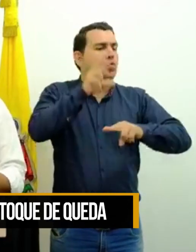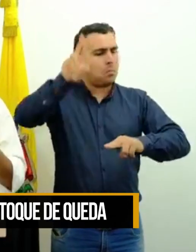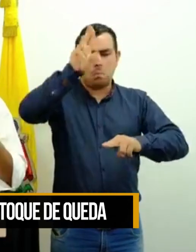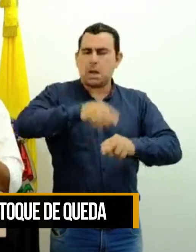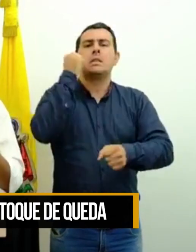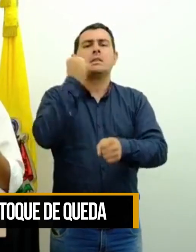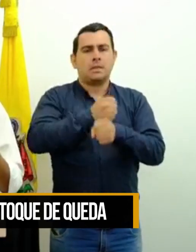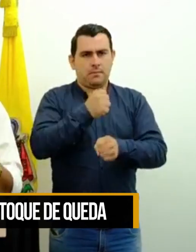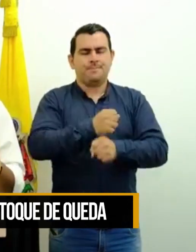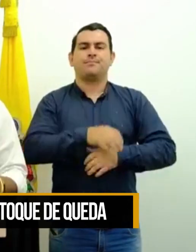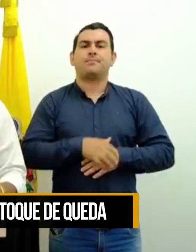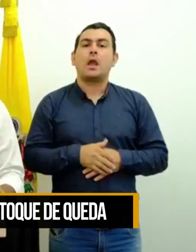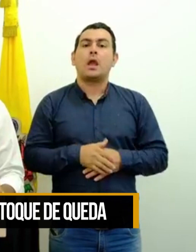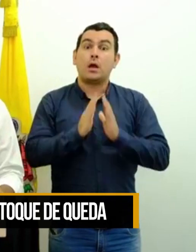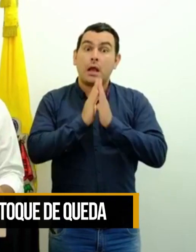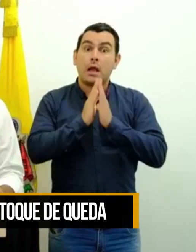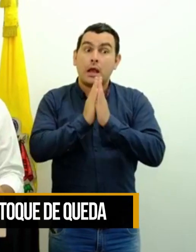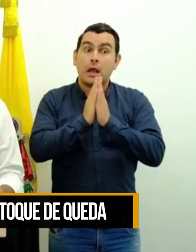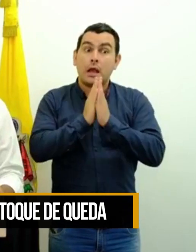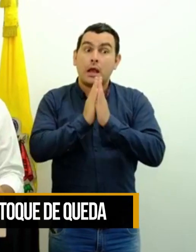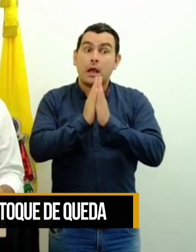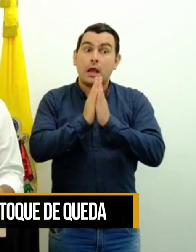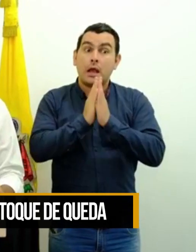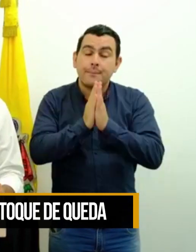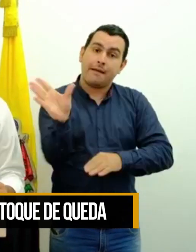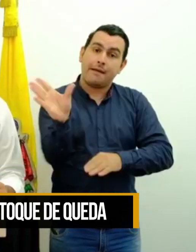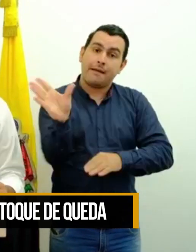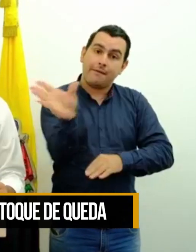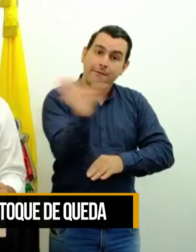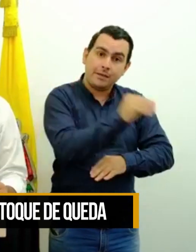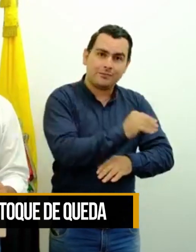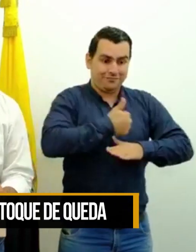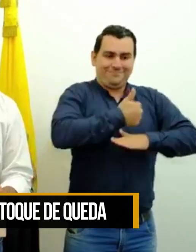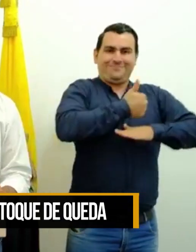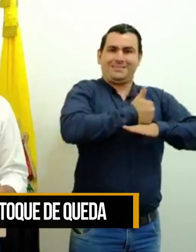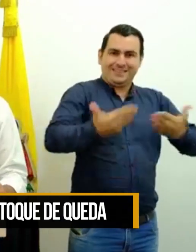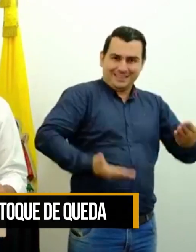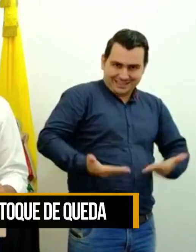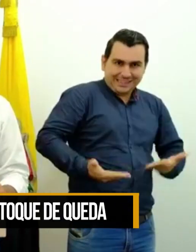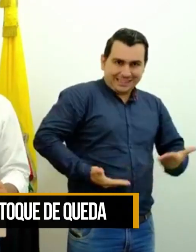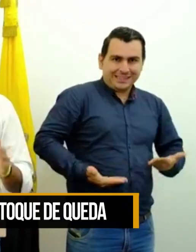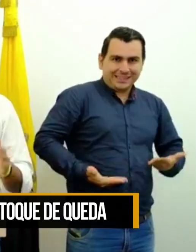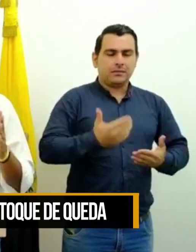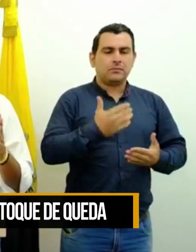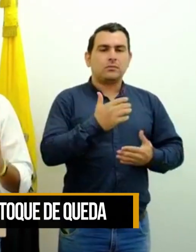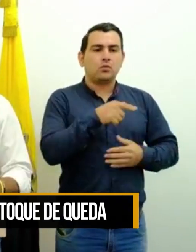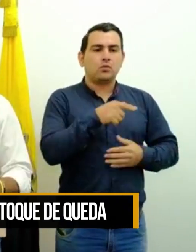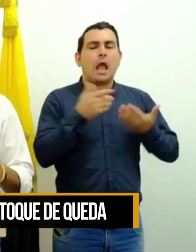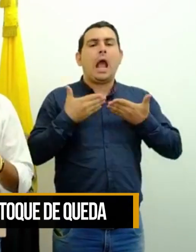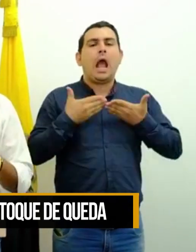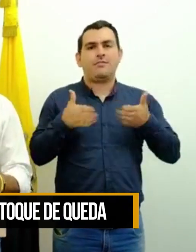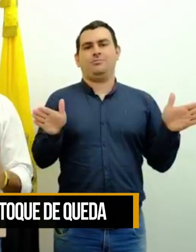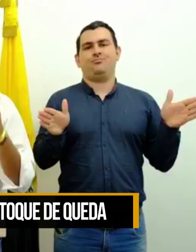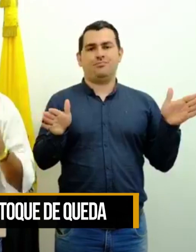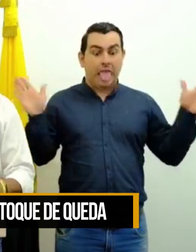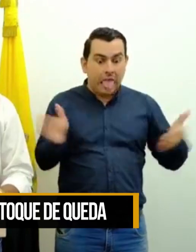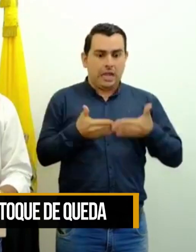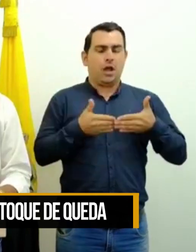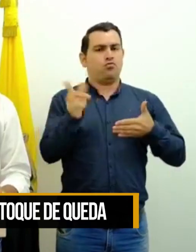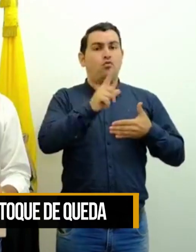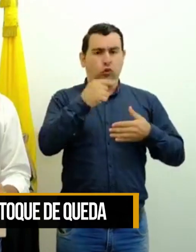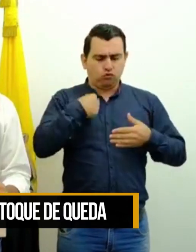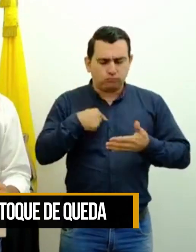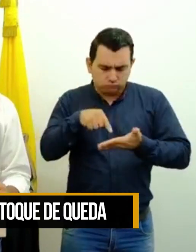le pido a todos aquellos propietarios y administradores de estos lugares que los mantengan abiertos. Los he llamado